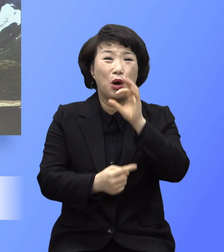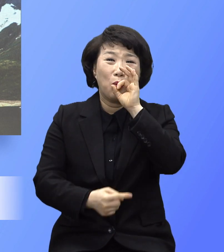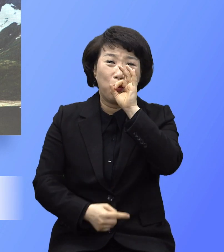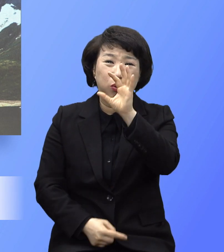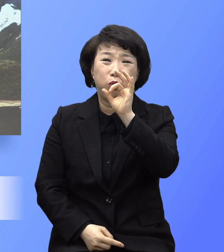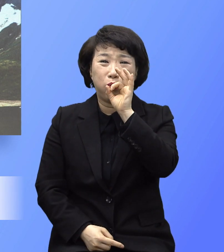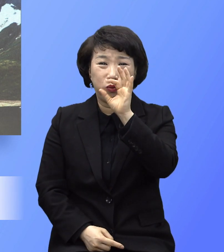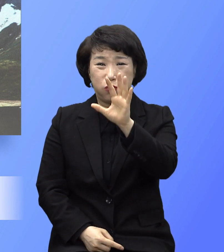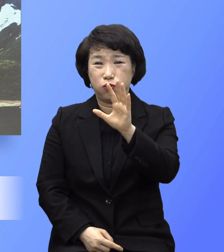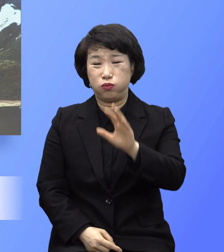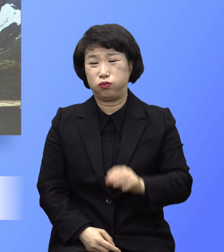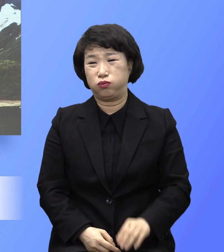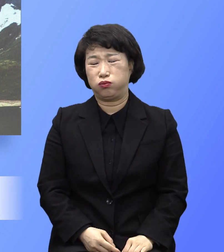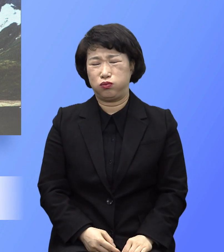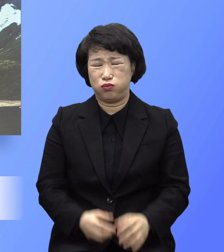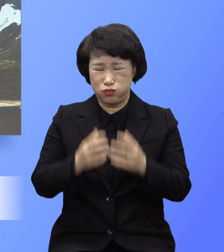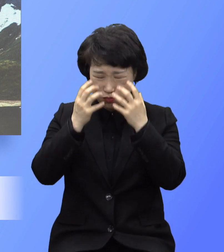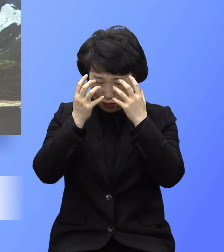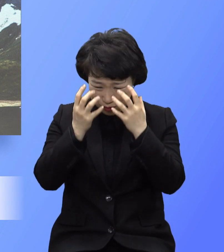수 없는